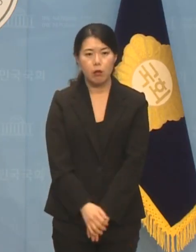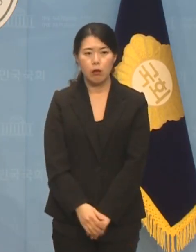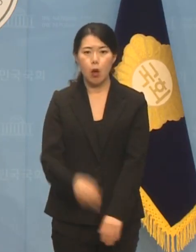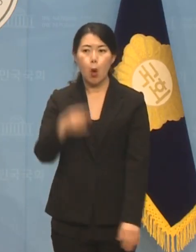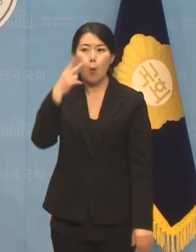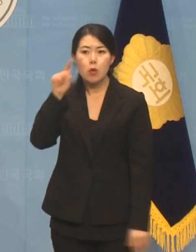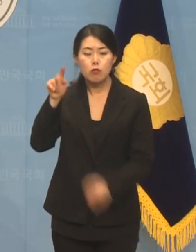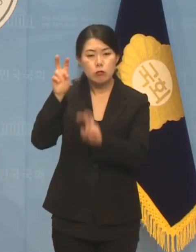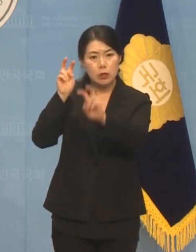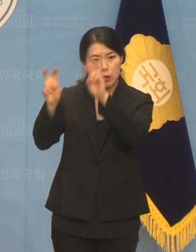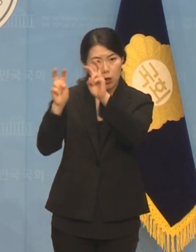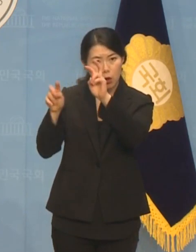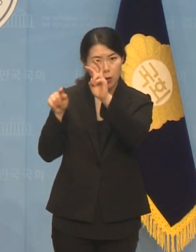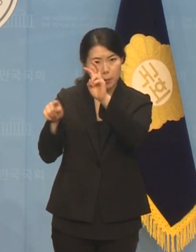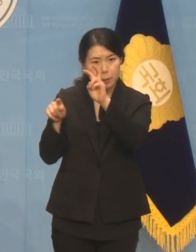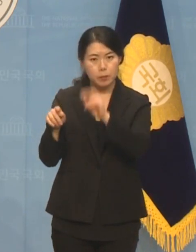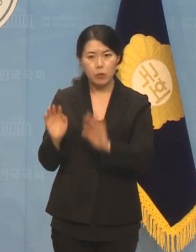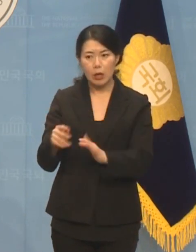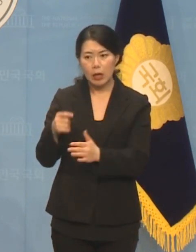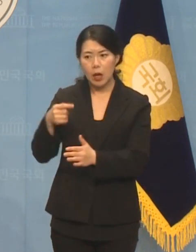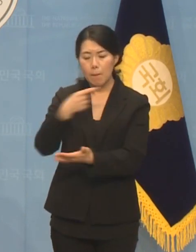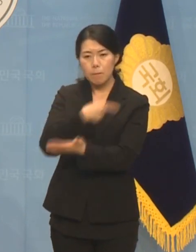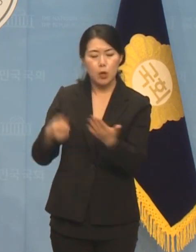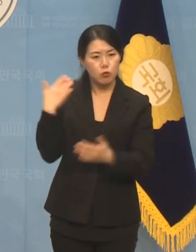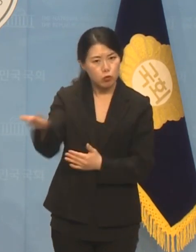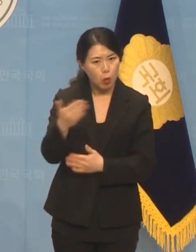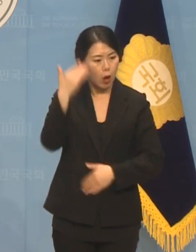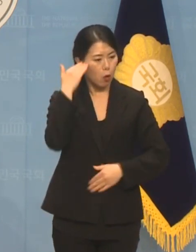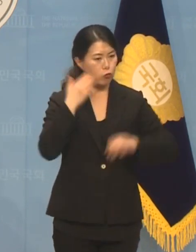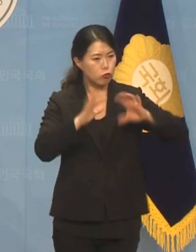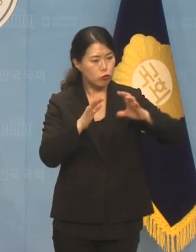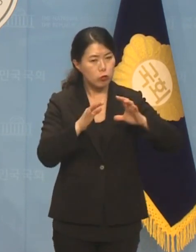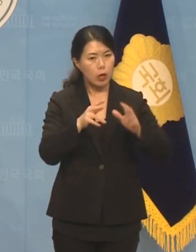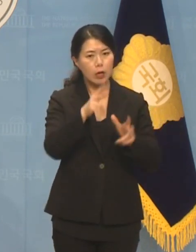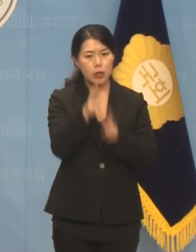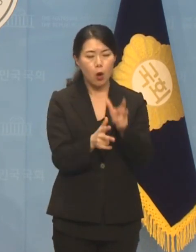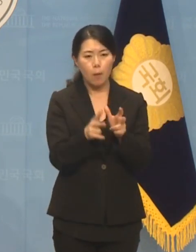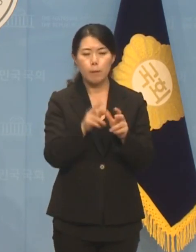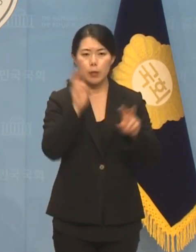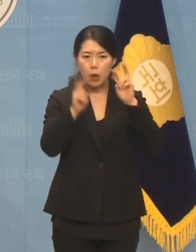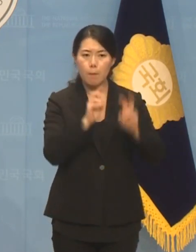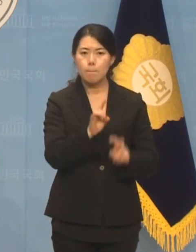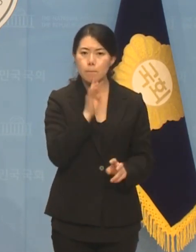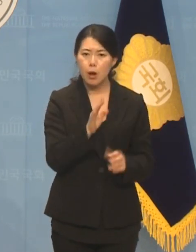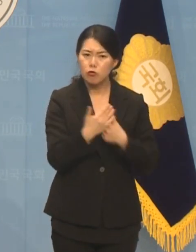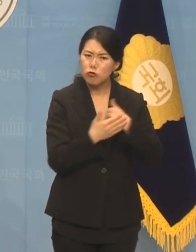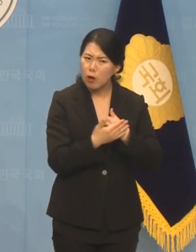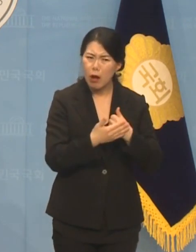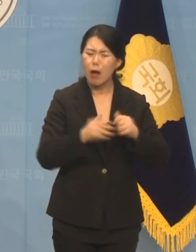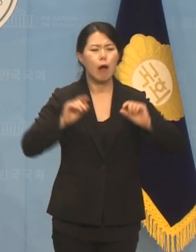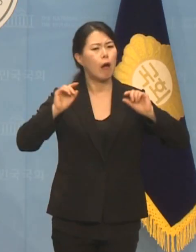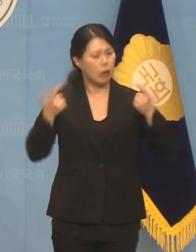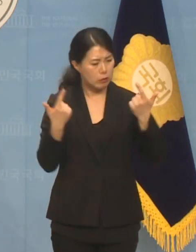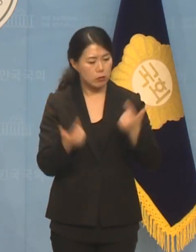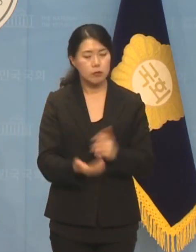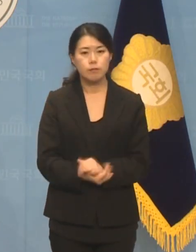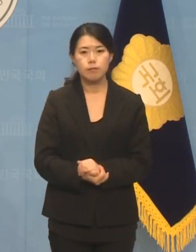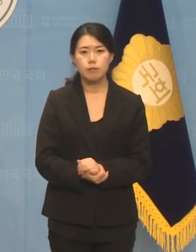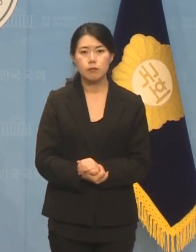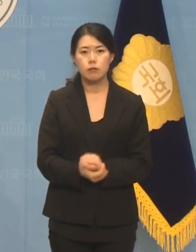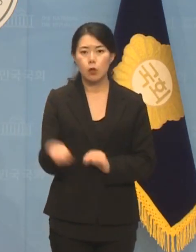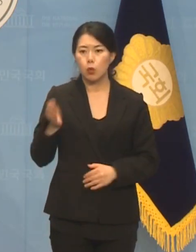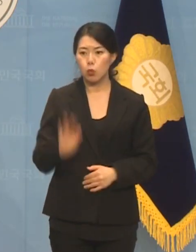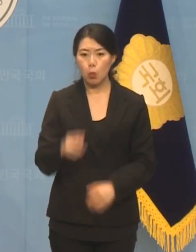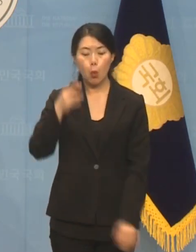미국 사업자들에게 불이익을 주고 우리나라 사업자만 옹호한다고 할 수 있을까요? 아닙니다.